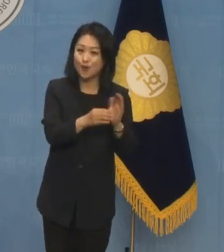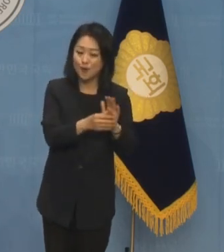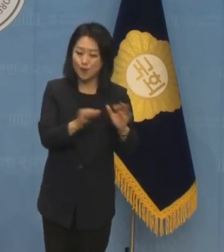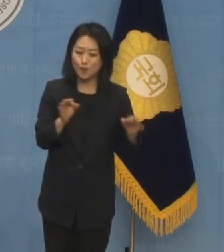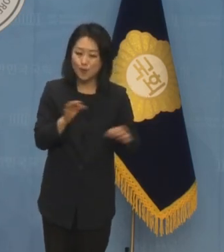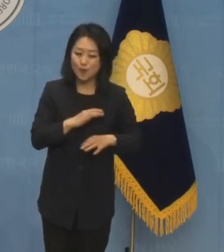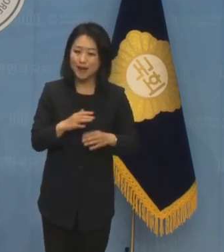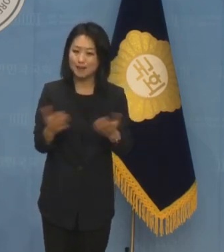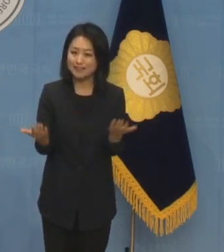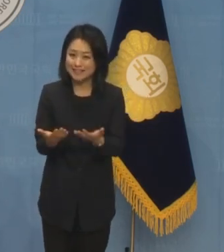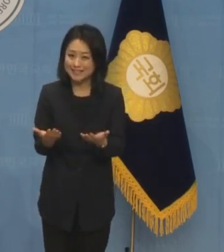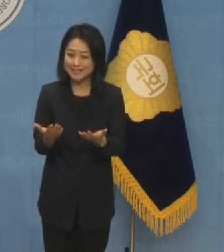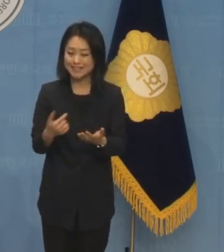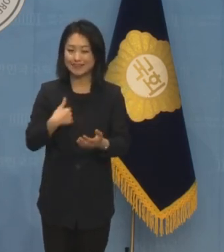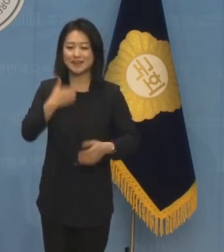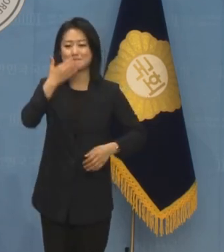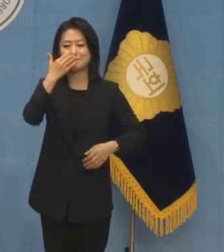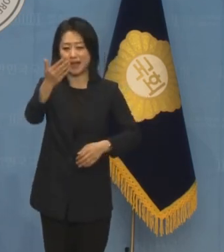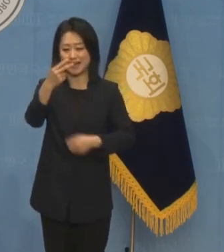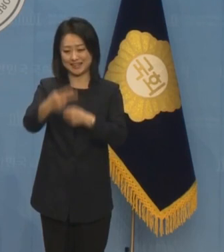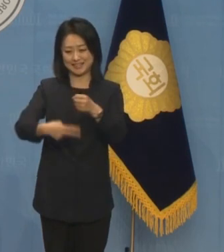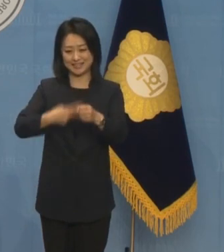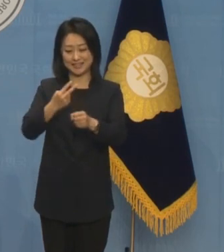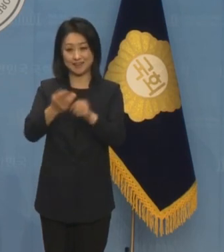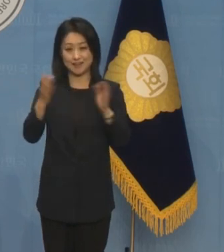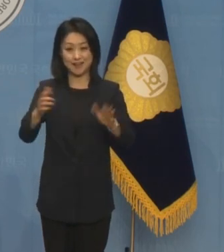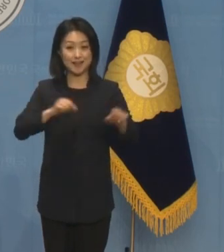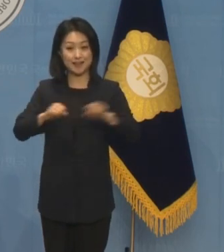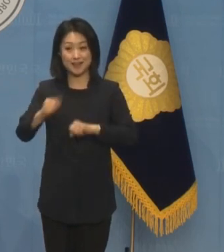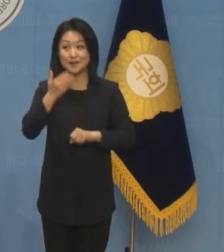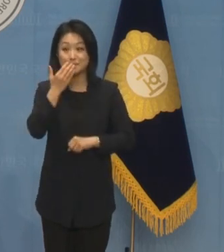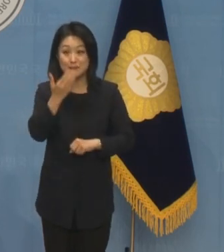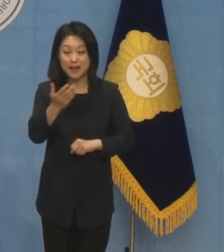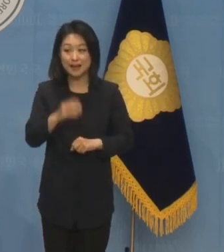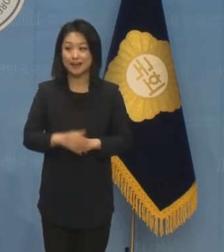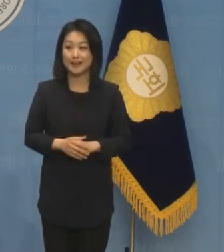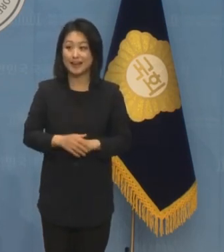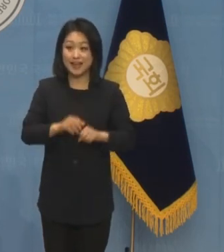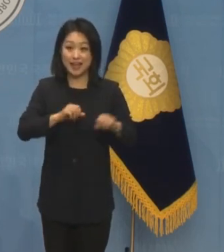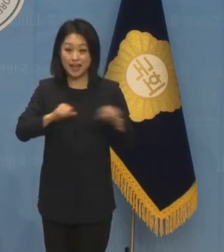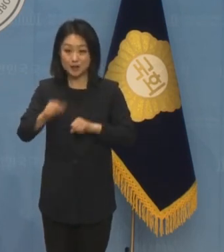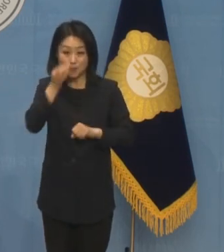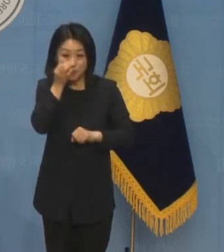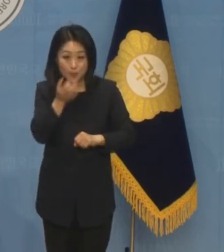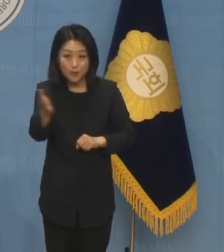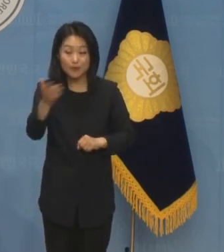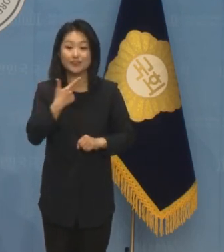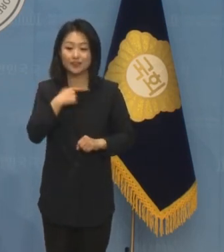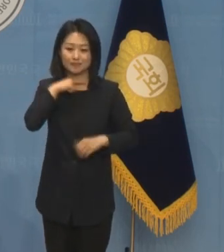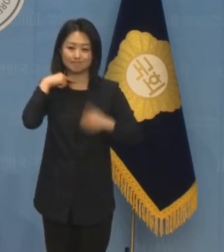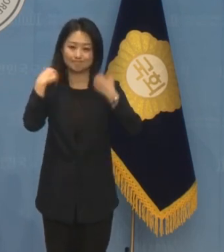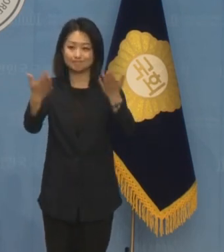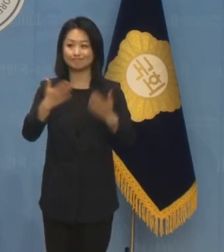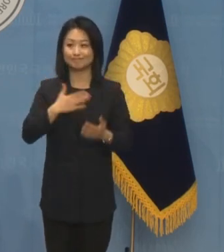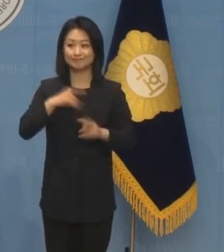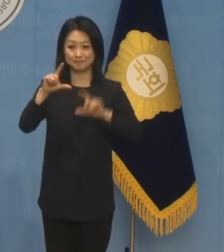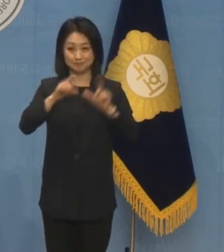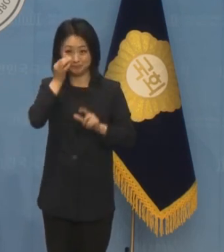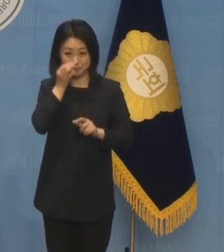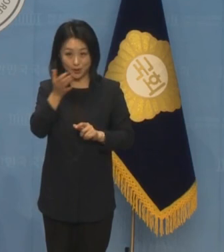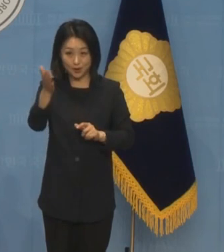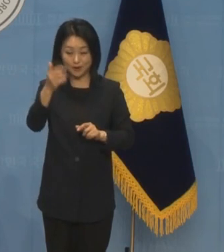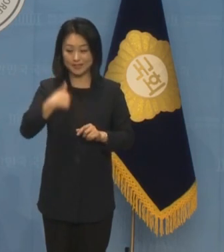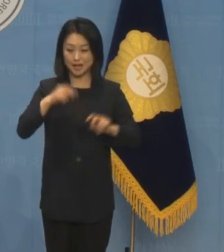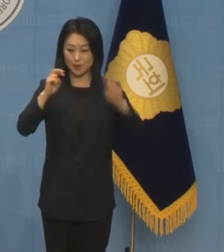모든 일을 다 해볼 수 있는 기간입니다. 그간 행동으로 보여주었던 헌신의 자세로, 스타트업을